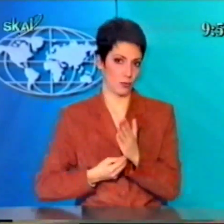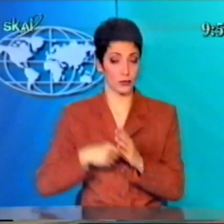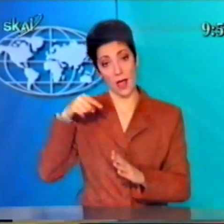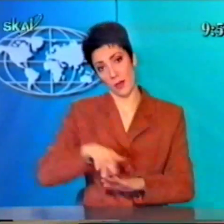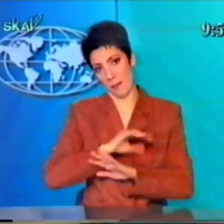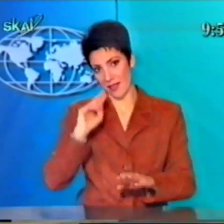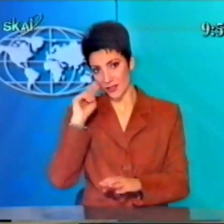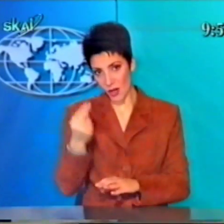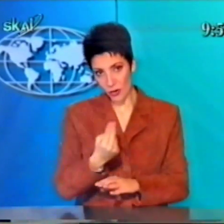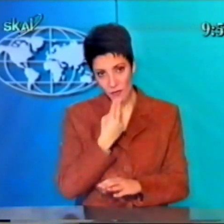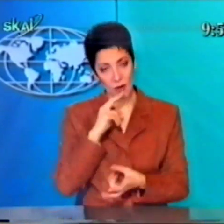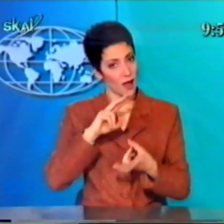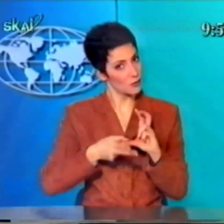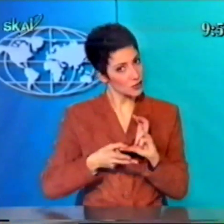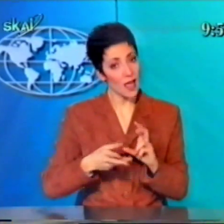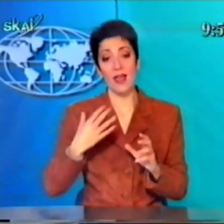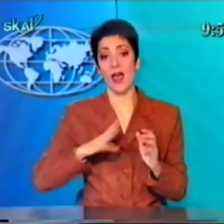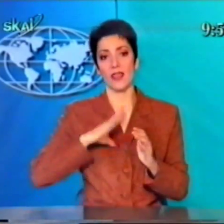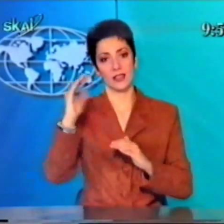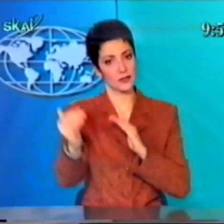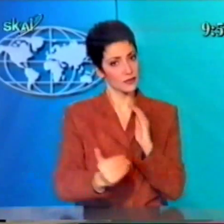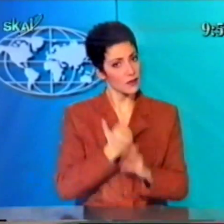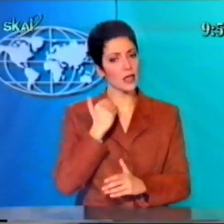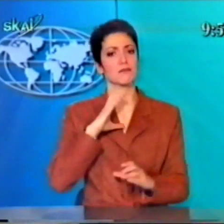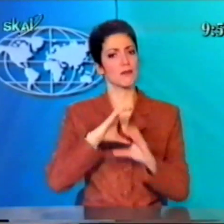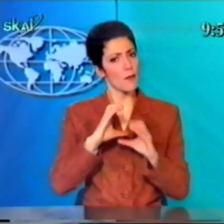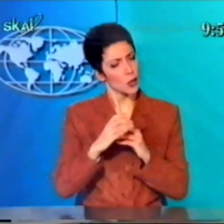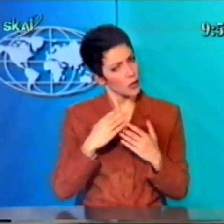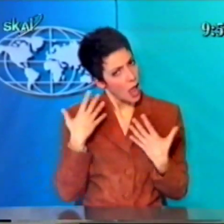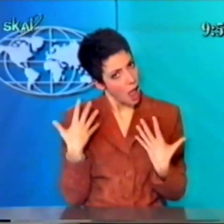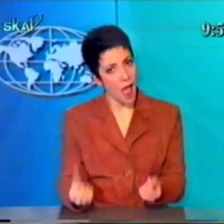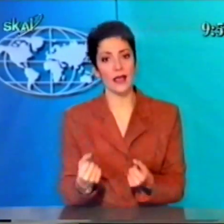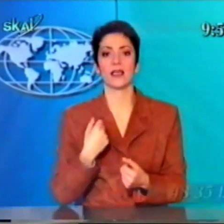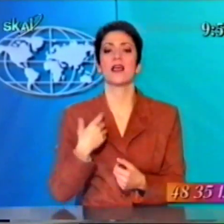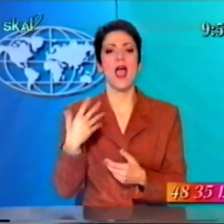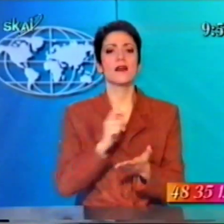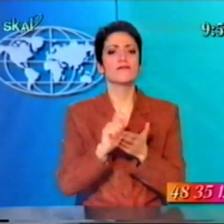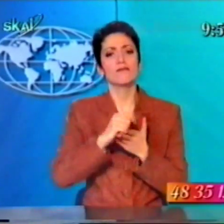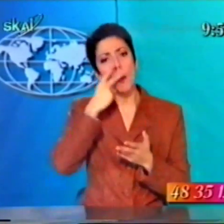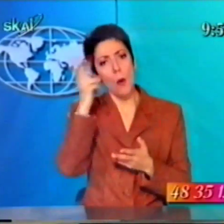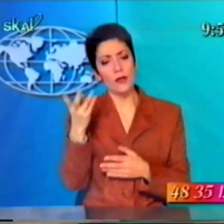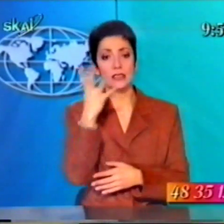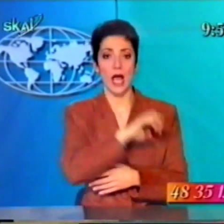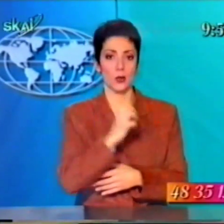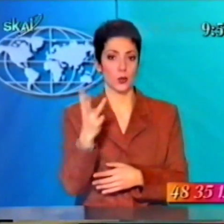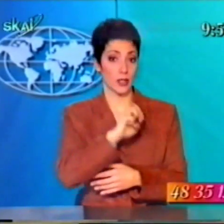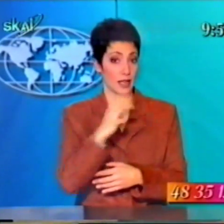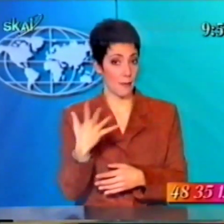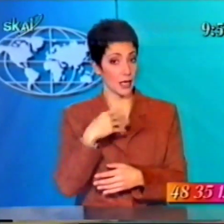κοφών από την τηλεόραση του Sky. Αν θέλετε να επικοινωνήσετε μαζί μας, μπορείτε να στείλετε fax στο 4835